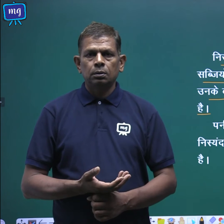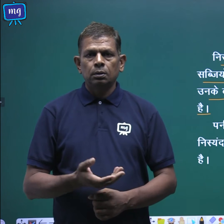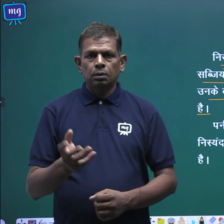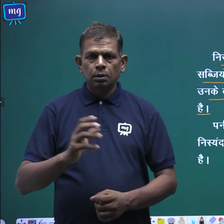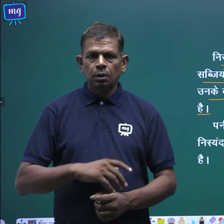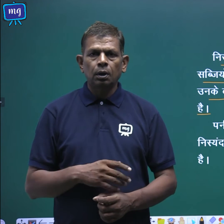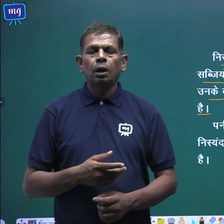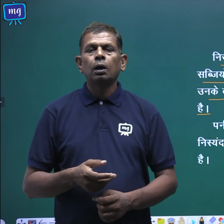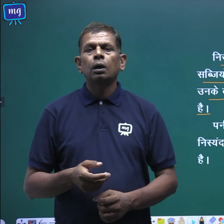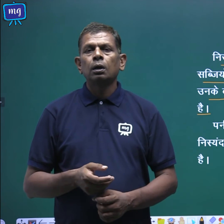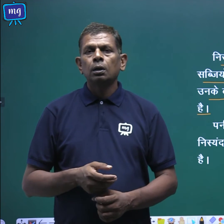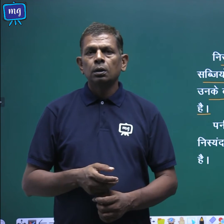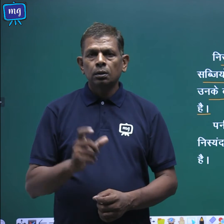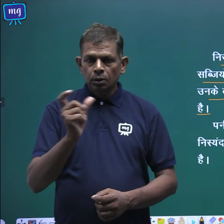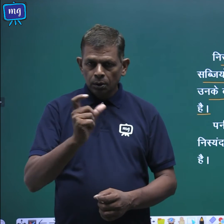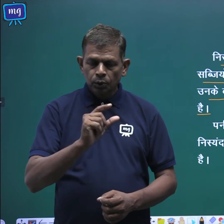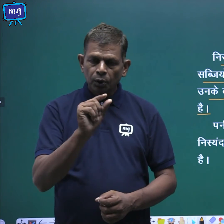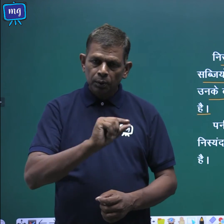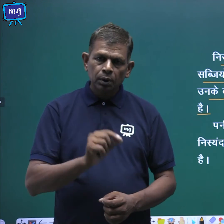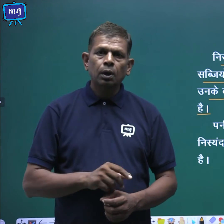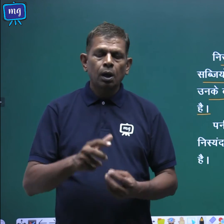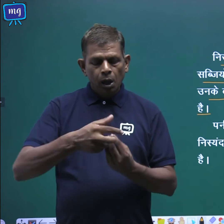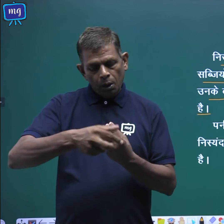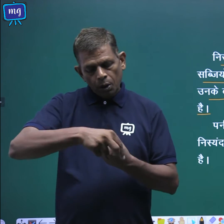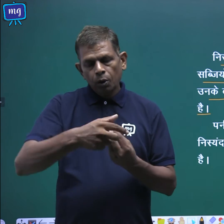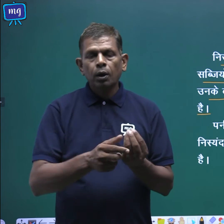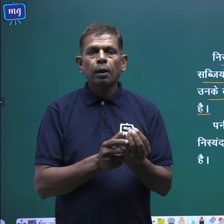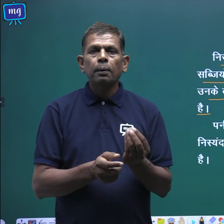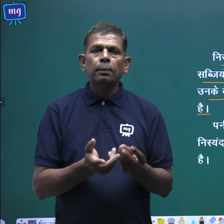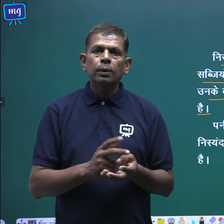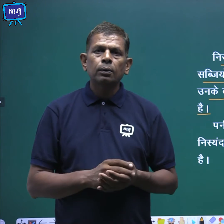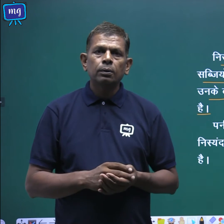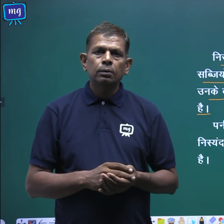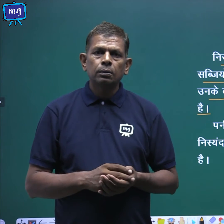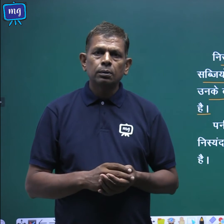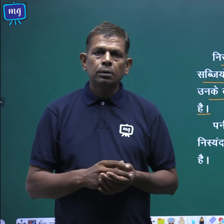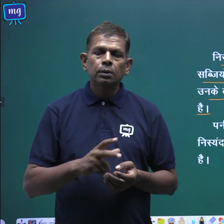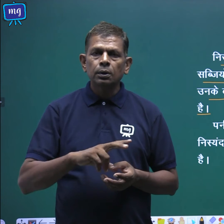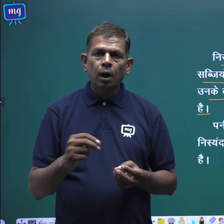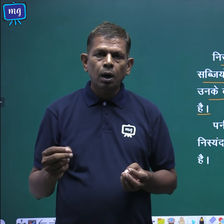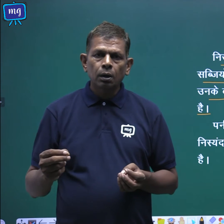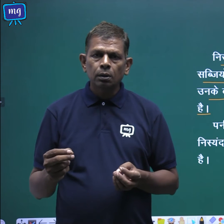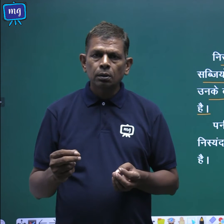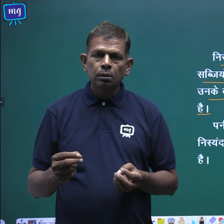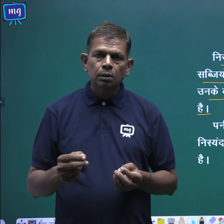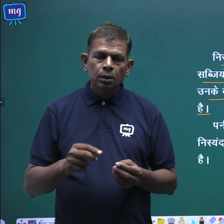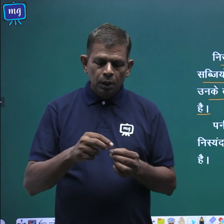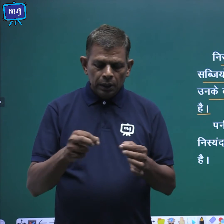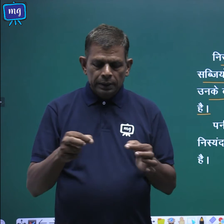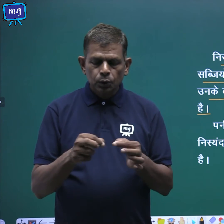इसमें सब्जियों के बीजों को या फलों के बीजों को या रेशों